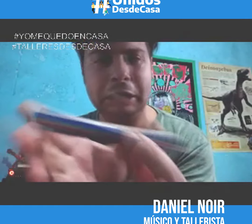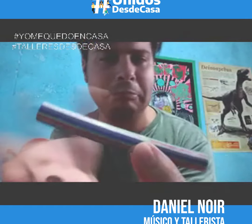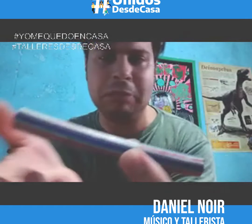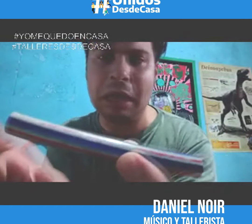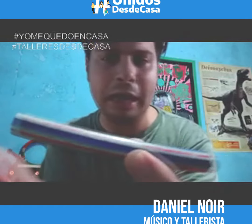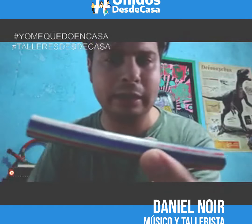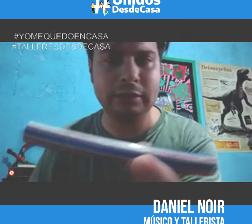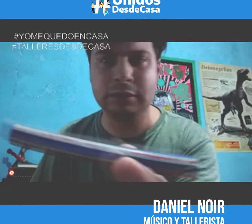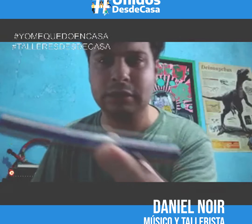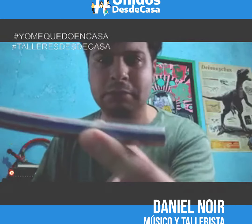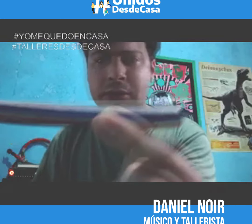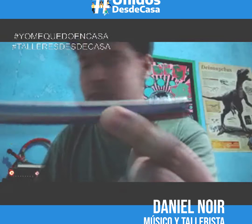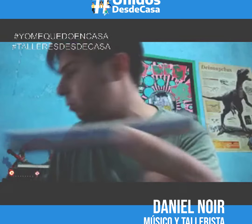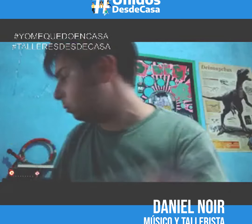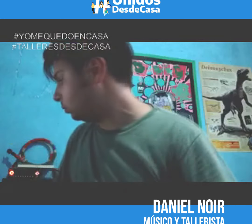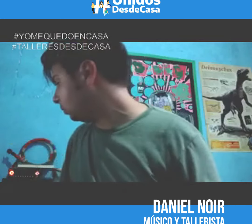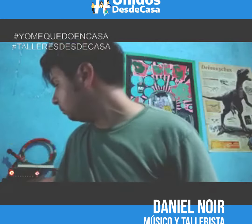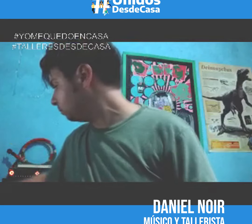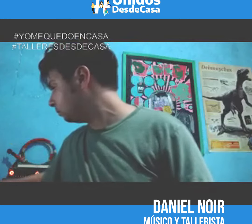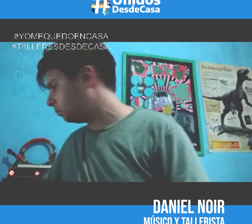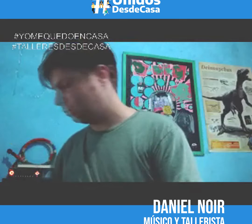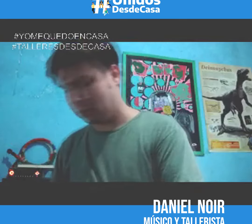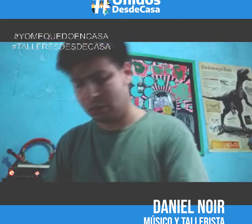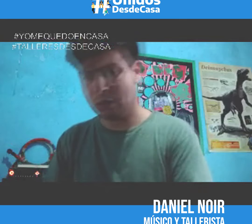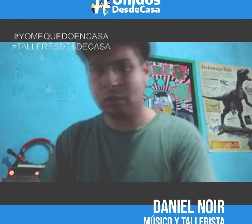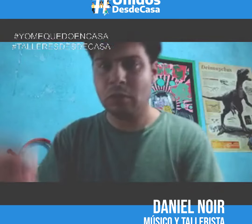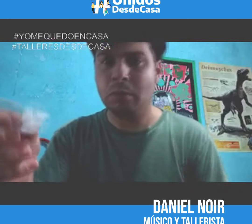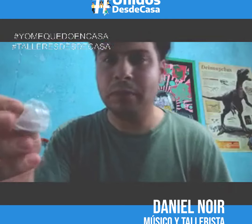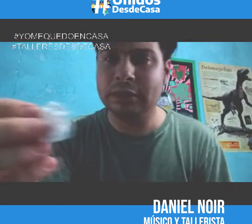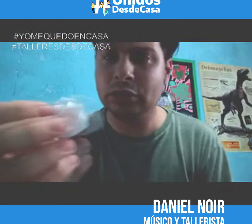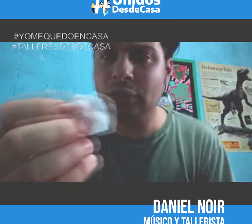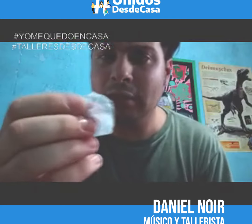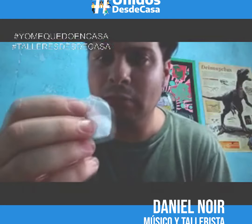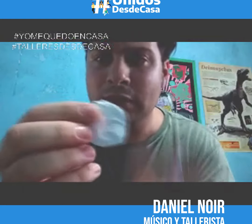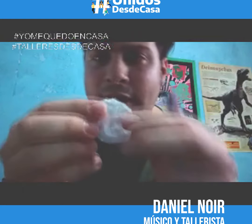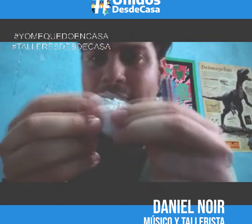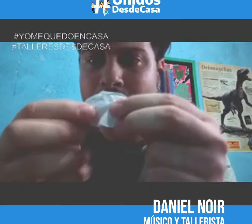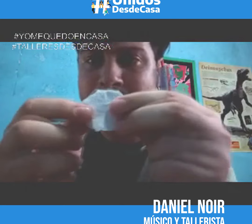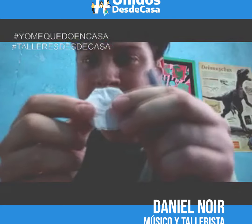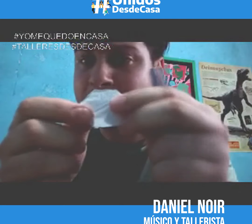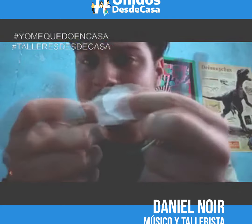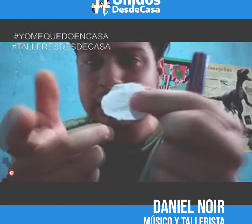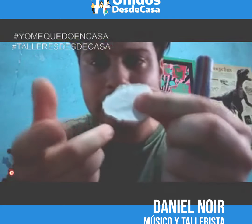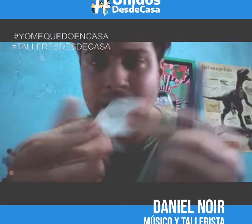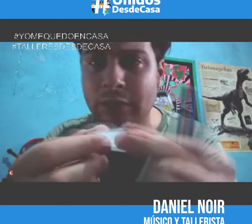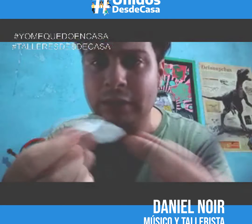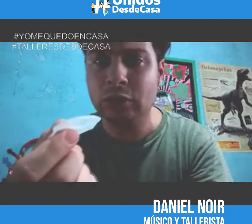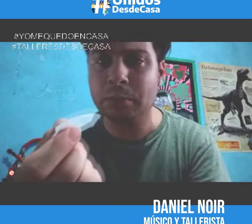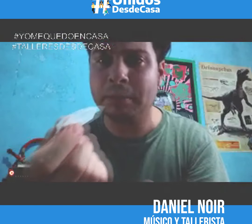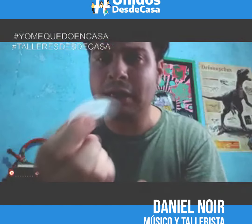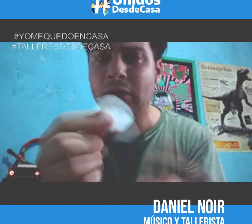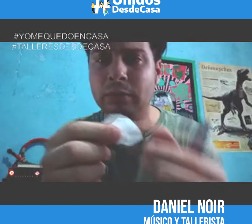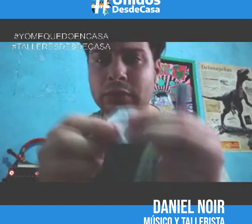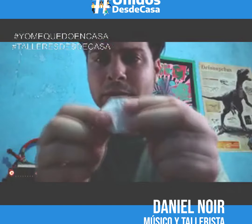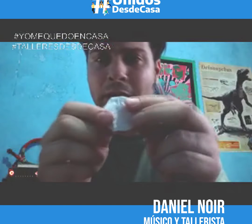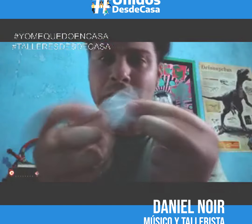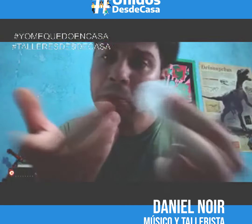10, 15 centímetros como mucho pedacito de bolsa camiseta de estas que nos dan en los supermercados cuando hacemos las compras